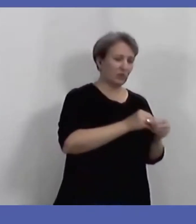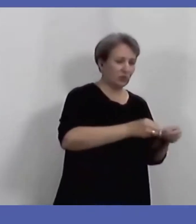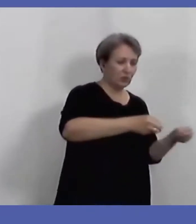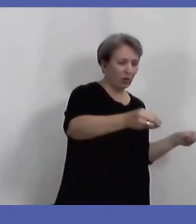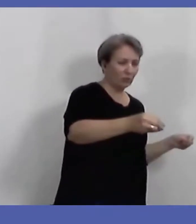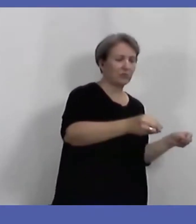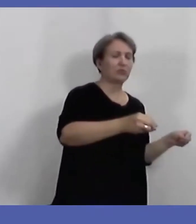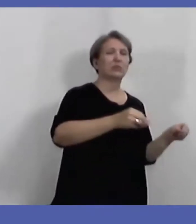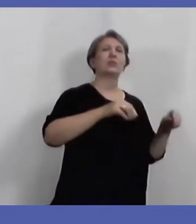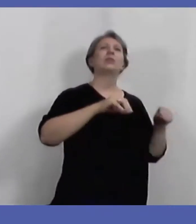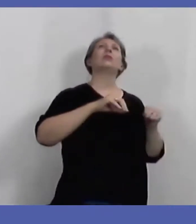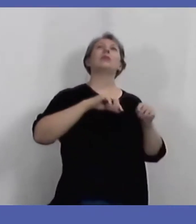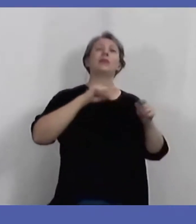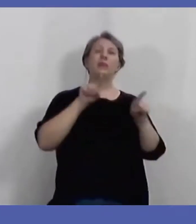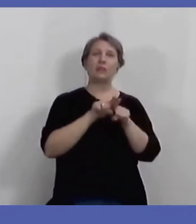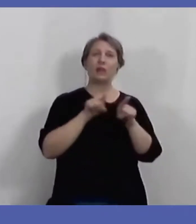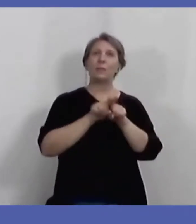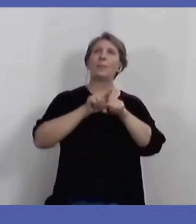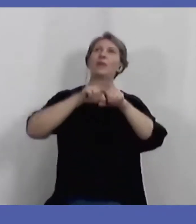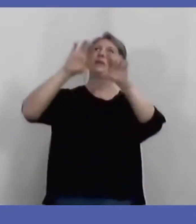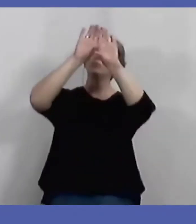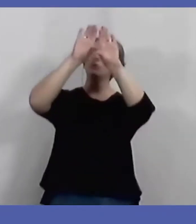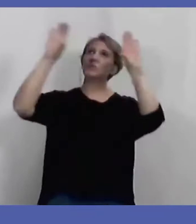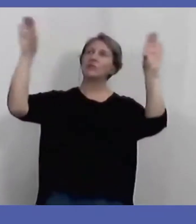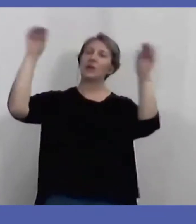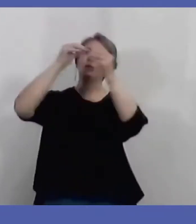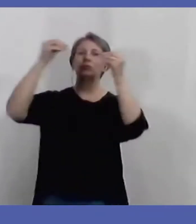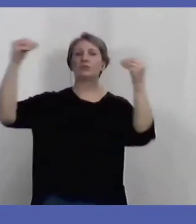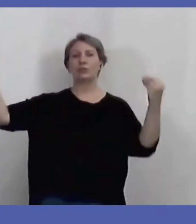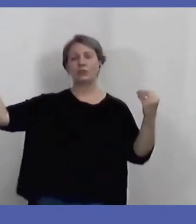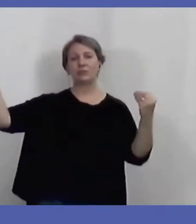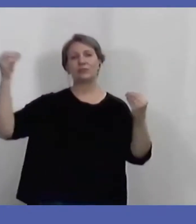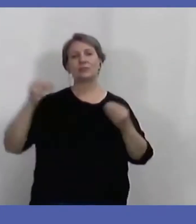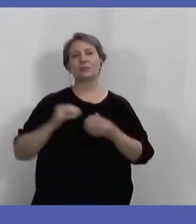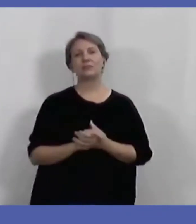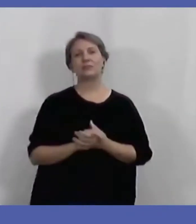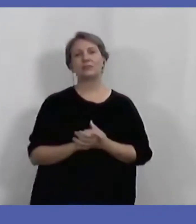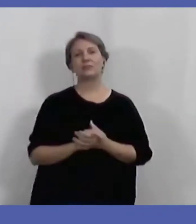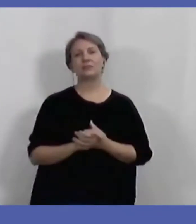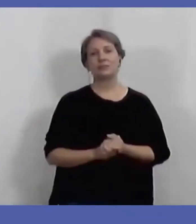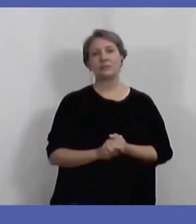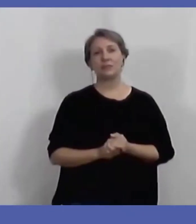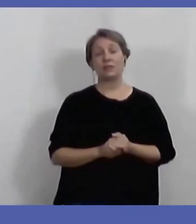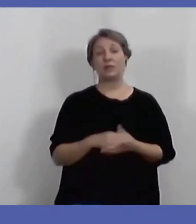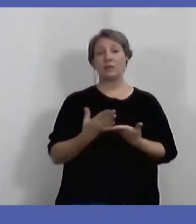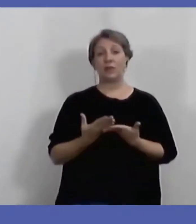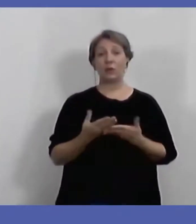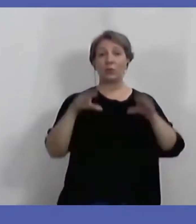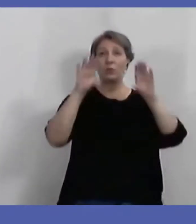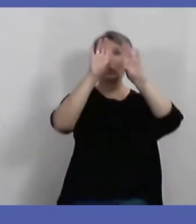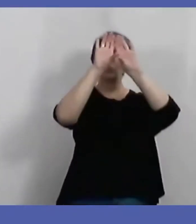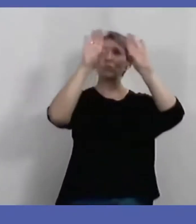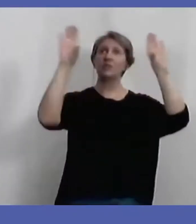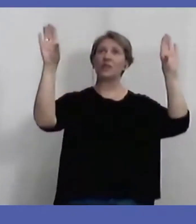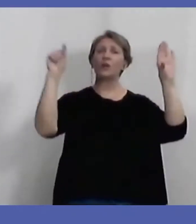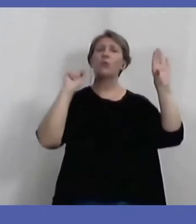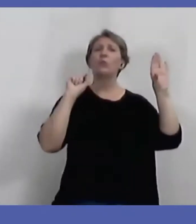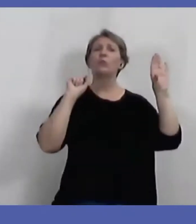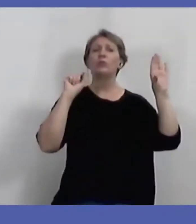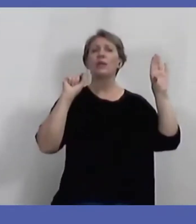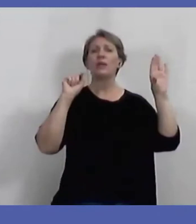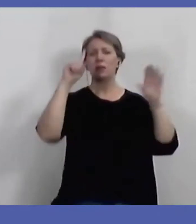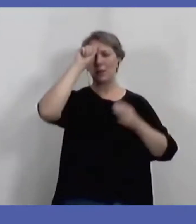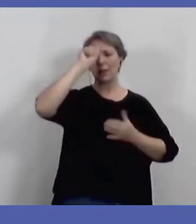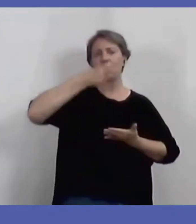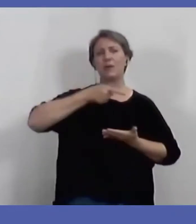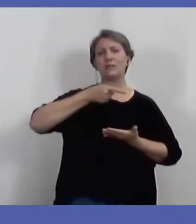desatado nos céus. Amém? Então, irmãos, os céus, na verdade, que comanda. Céus